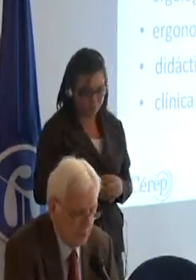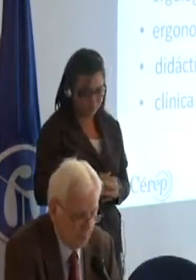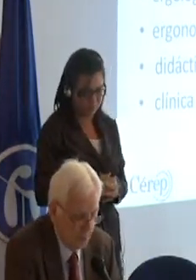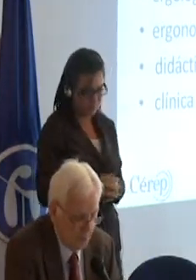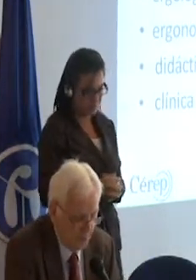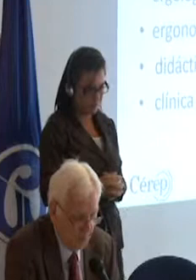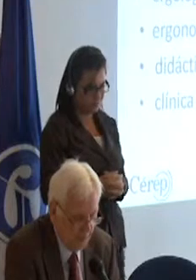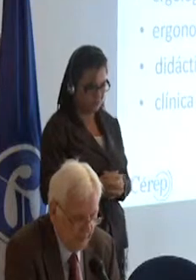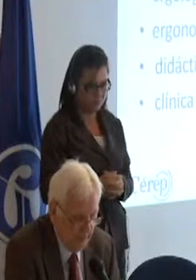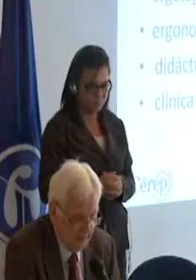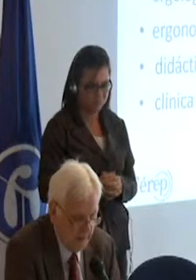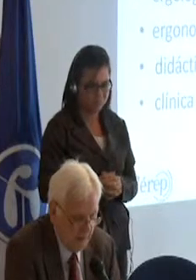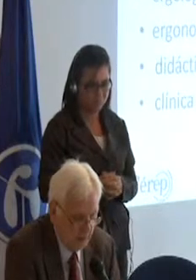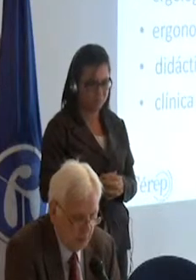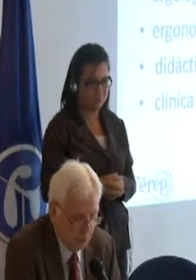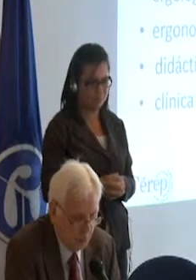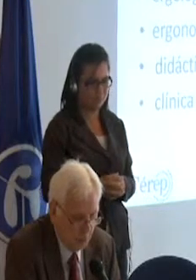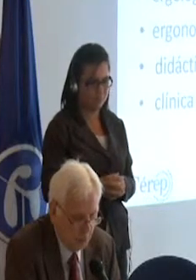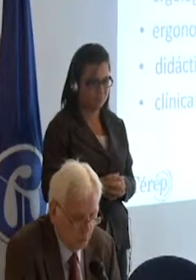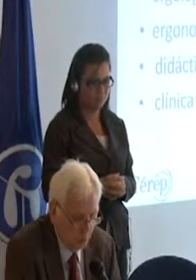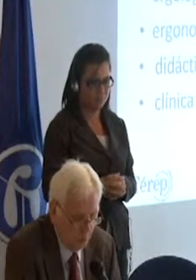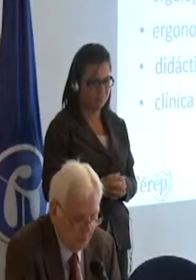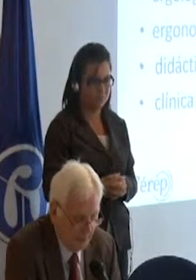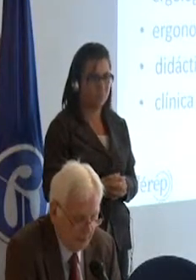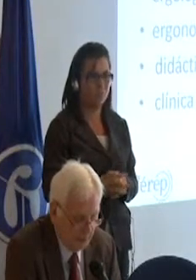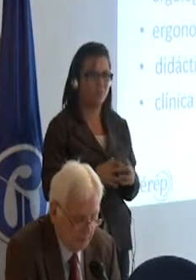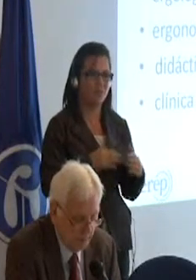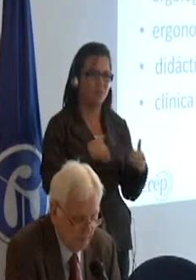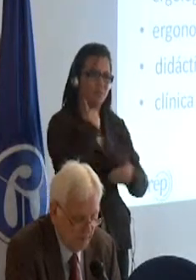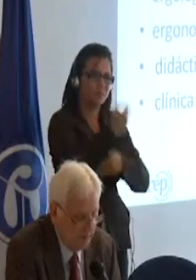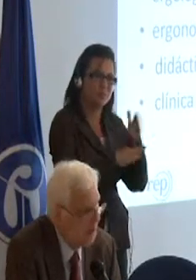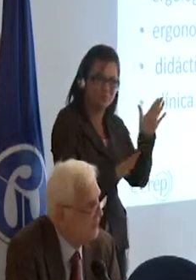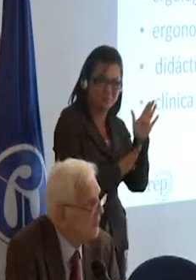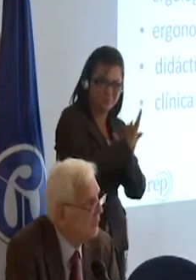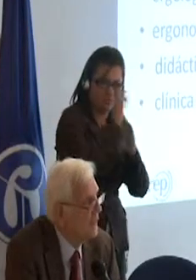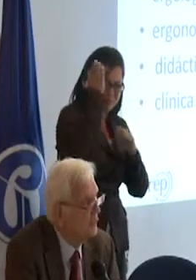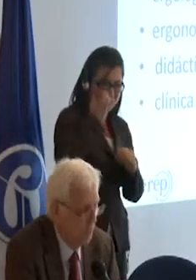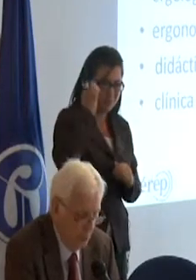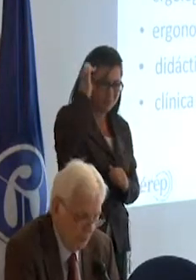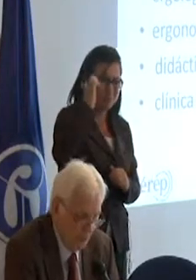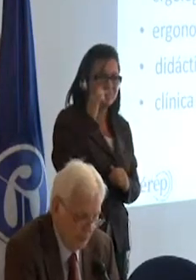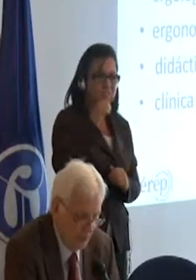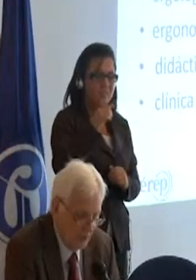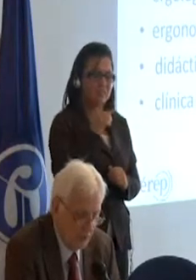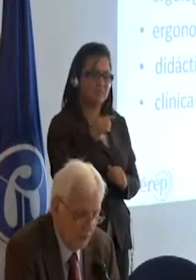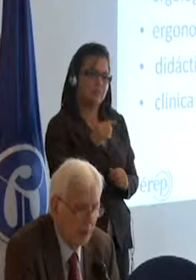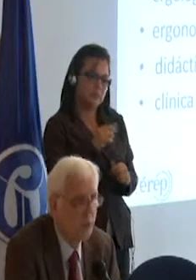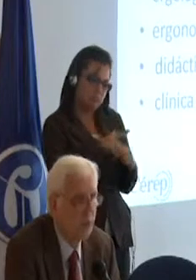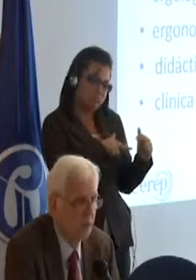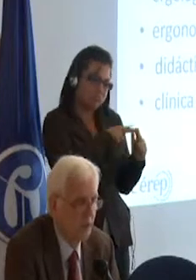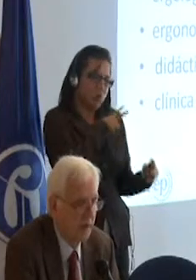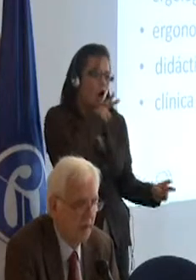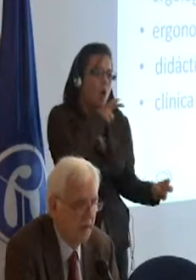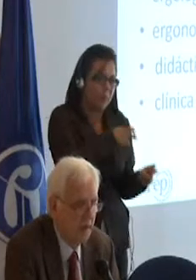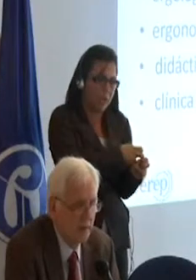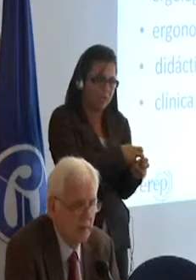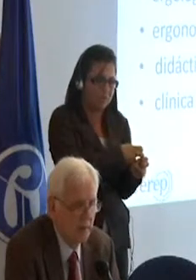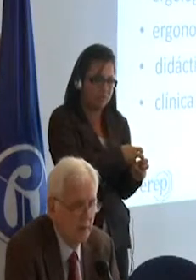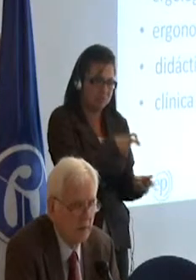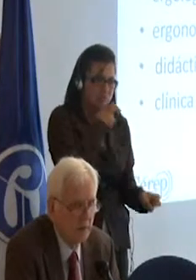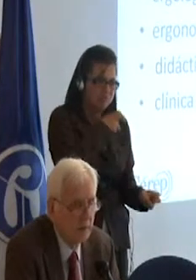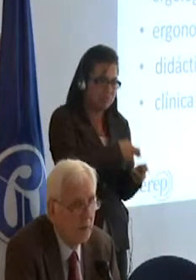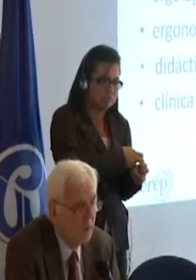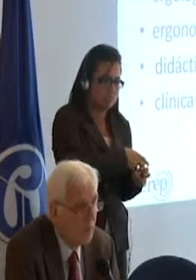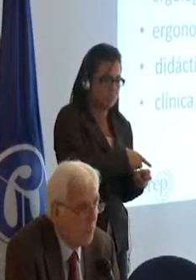El proceso de desarrollo profesional es una construcción completa, compleja, compleja, que se sitúa en situaciones